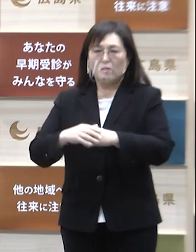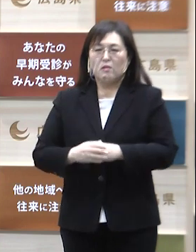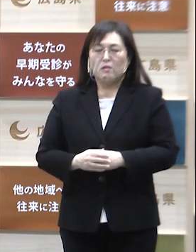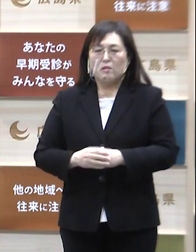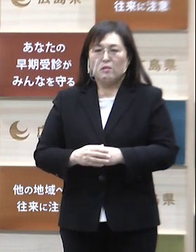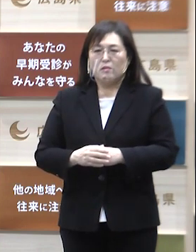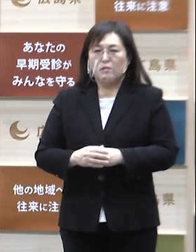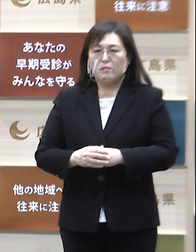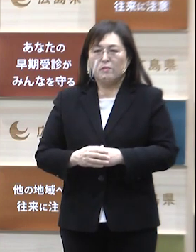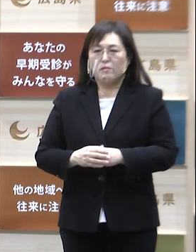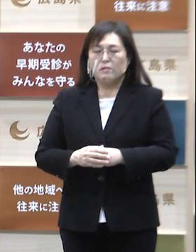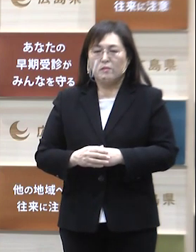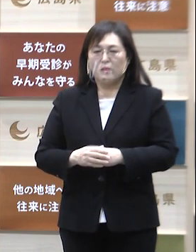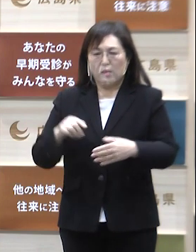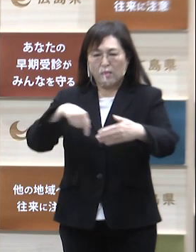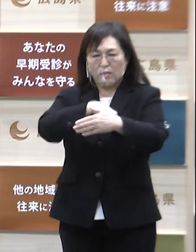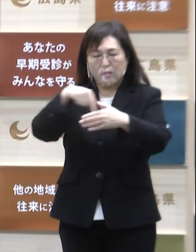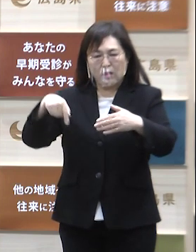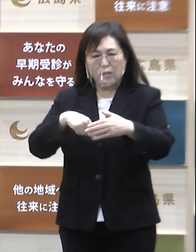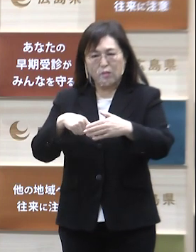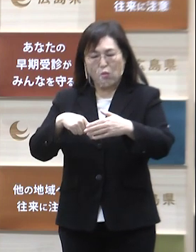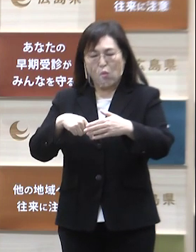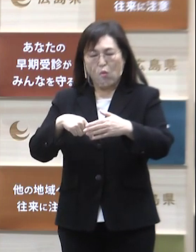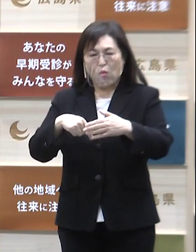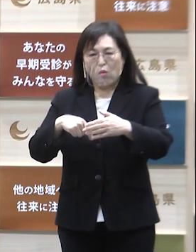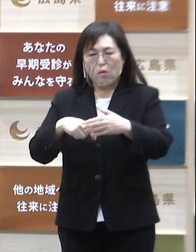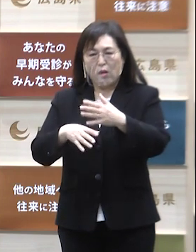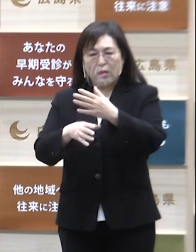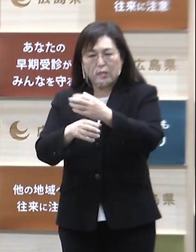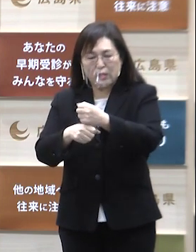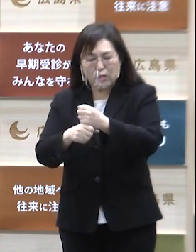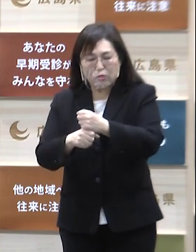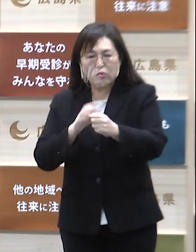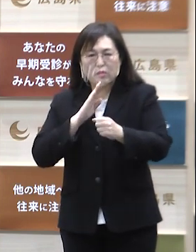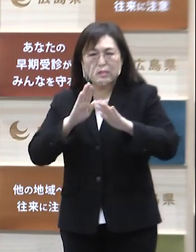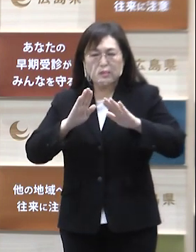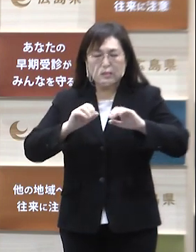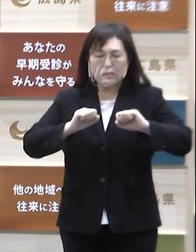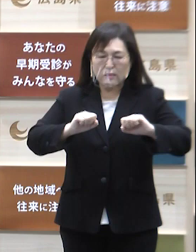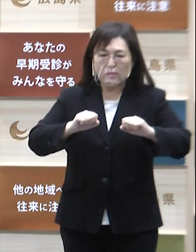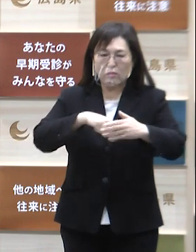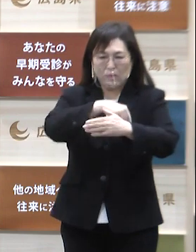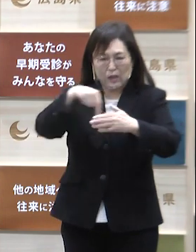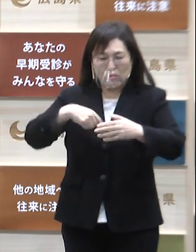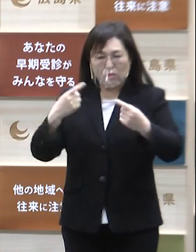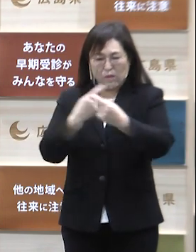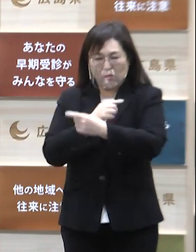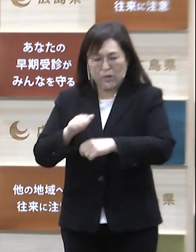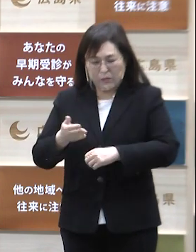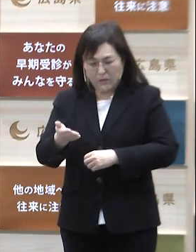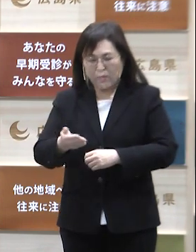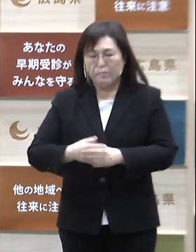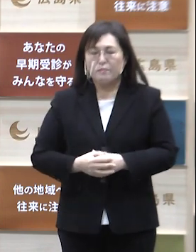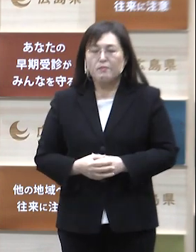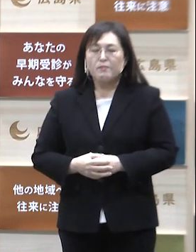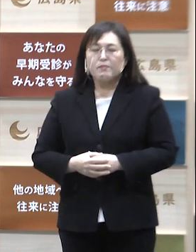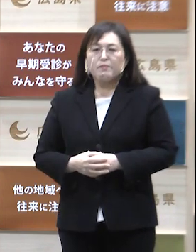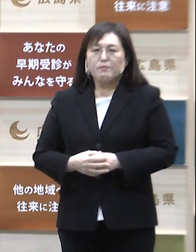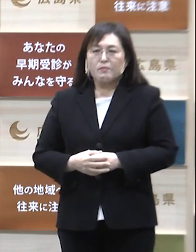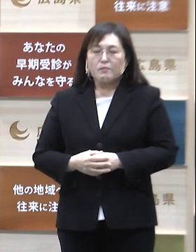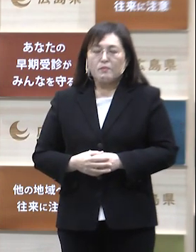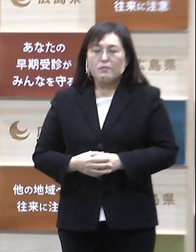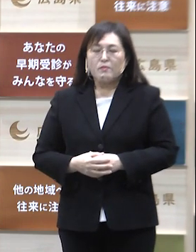集中検査の詳細なんですけれども、時期や実施方法についてはその後検討が進みますでしょうか。 はい、